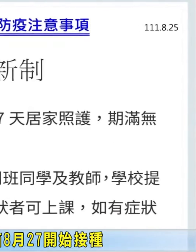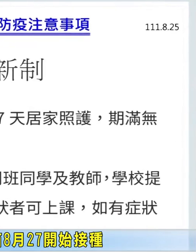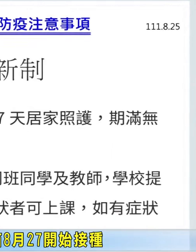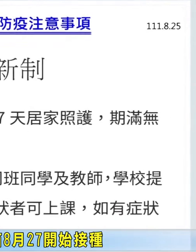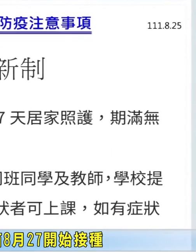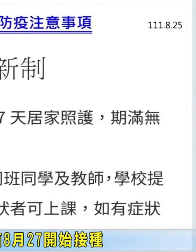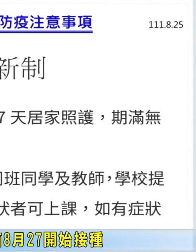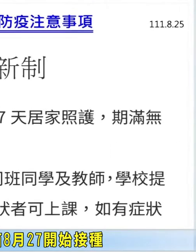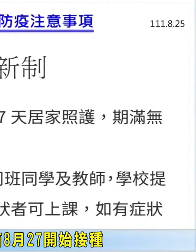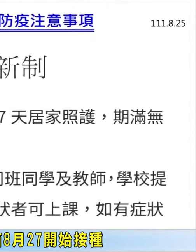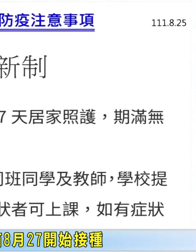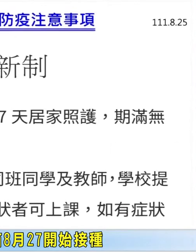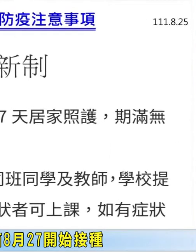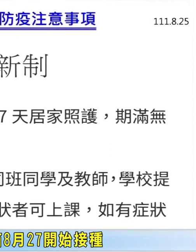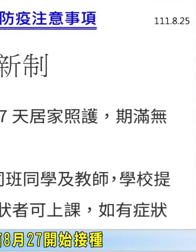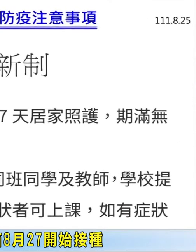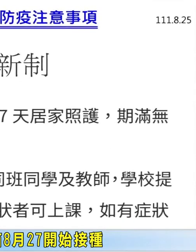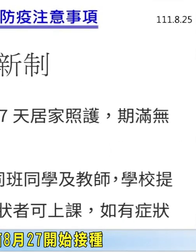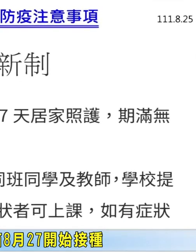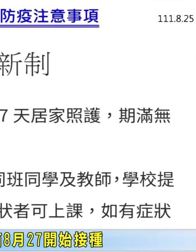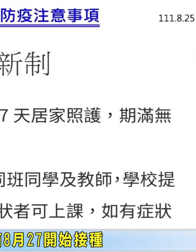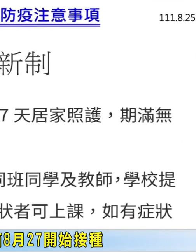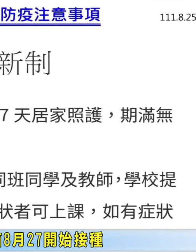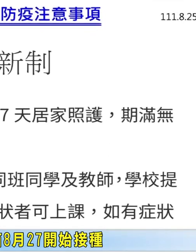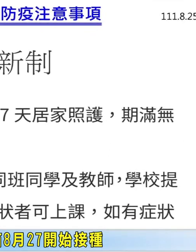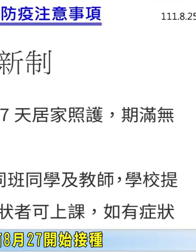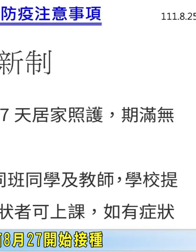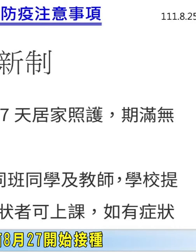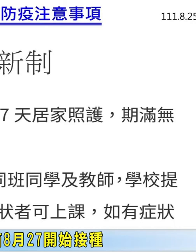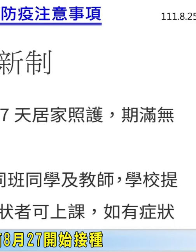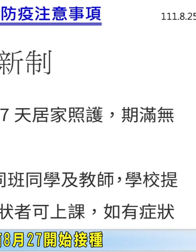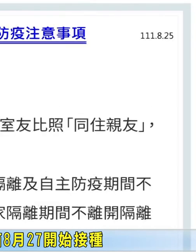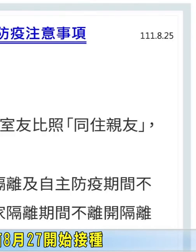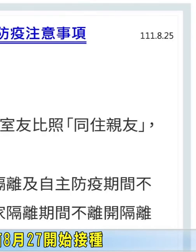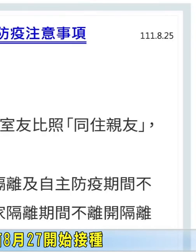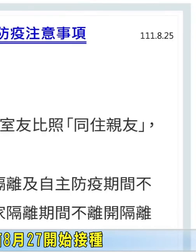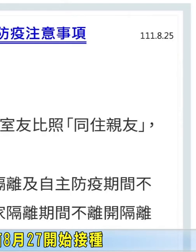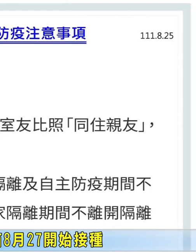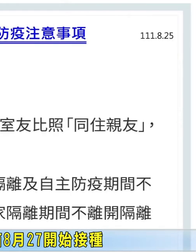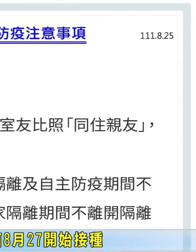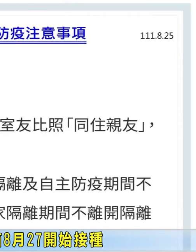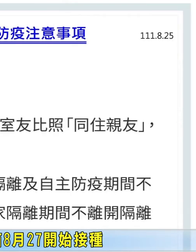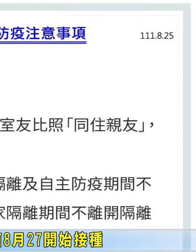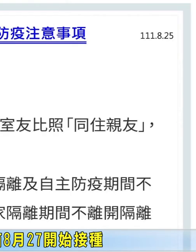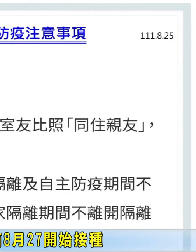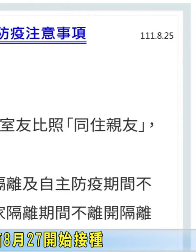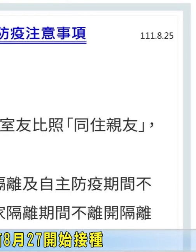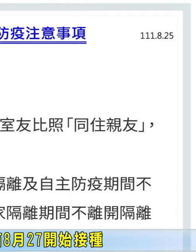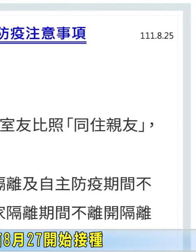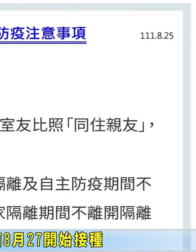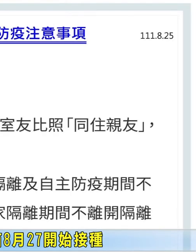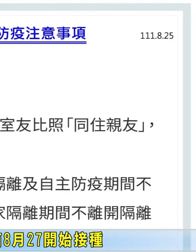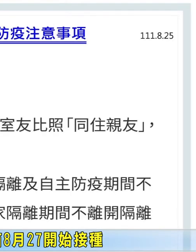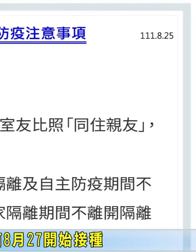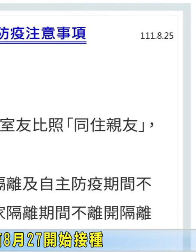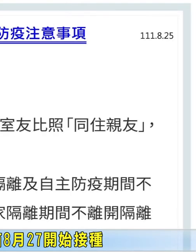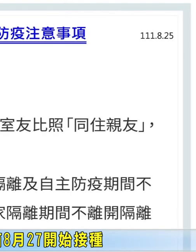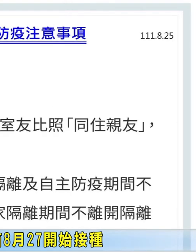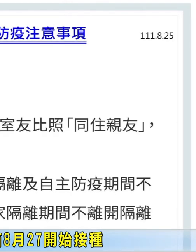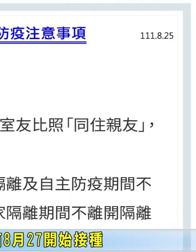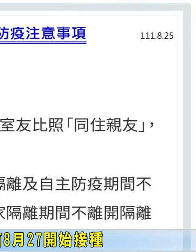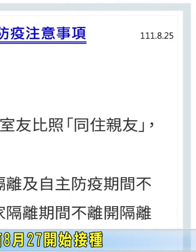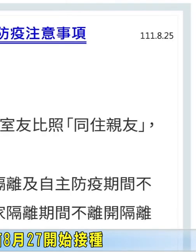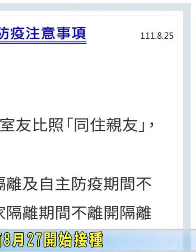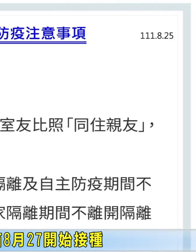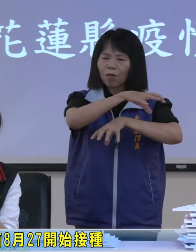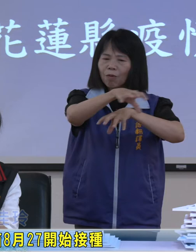呼吁家长学童在入学前将进行快筛，避免学生在入学之后发生交叉感染。 请本县的